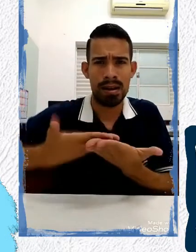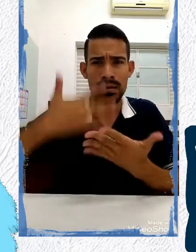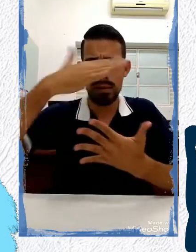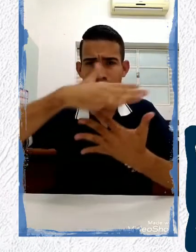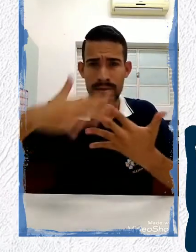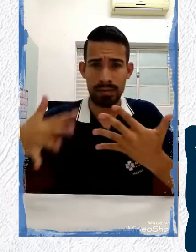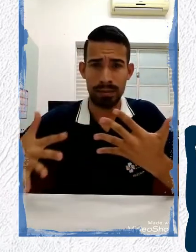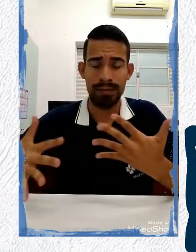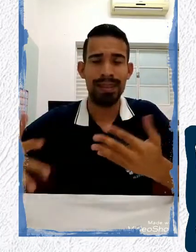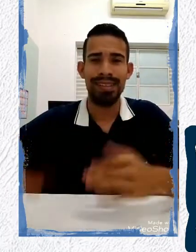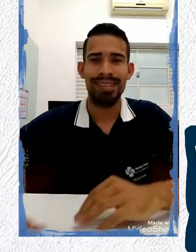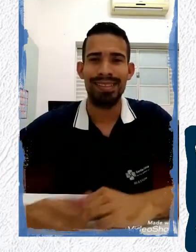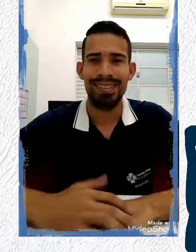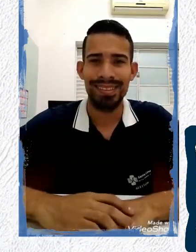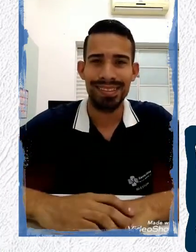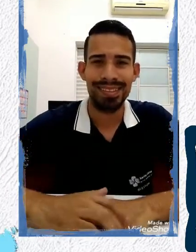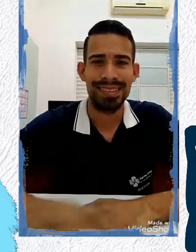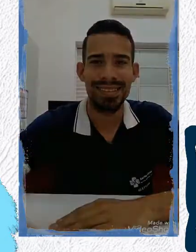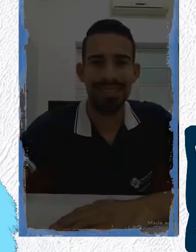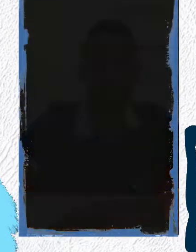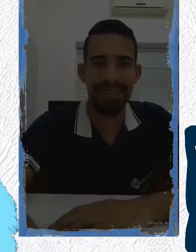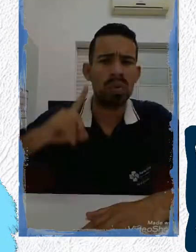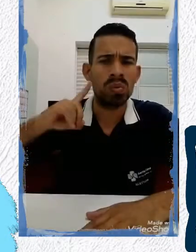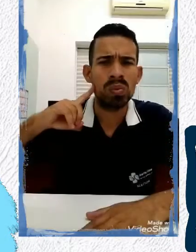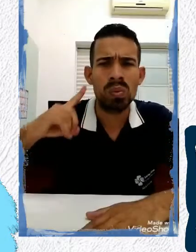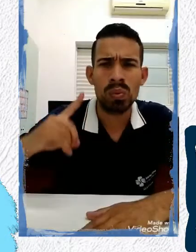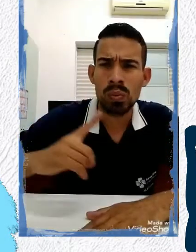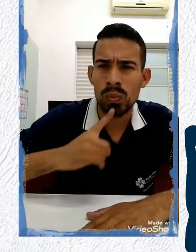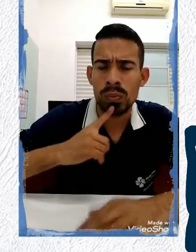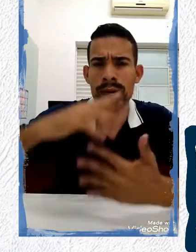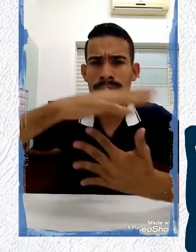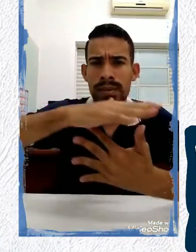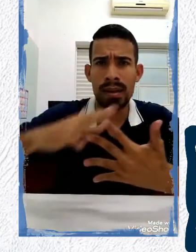e também o dia do intérprete de Libras.